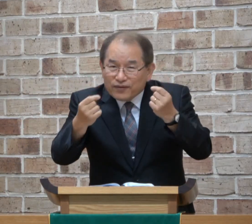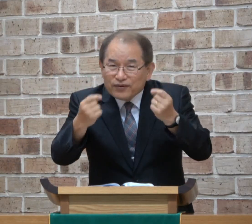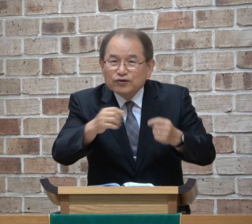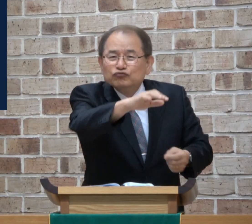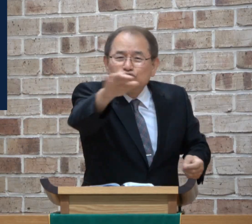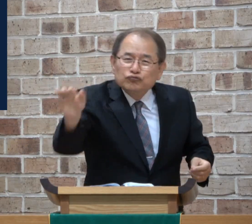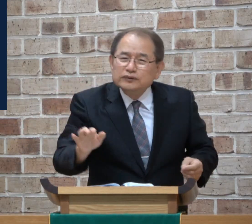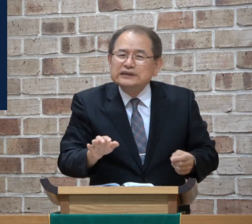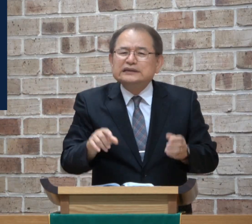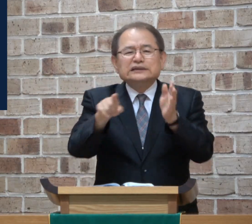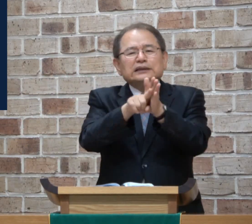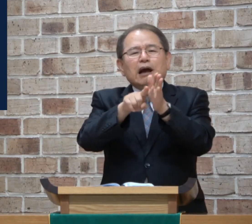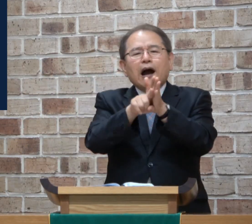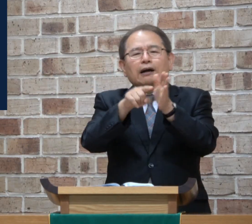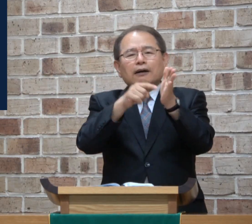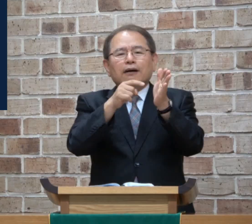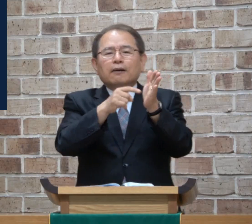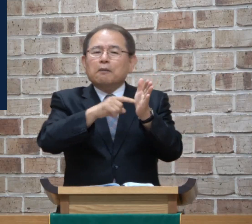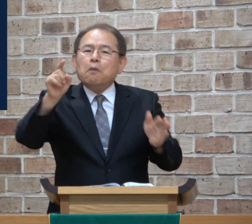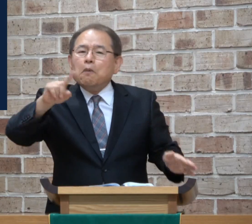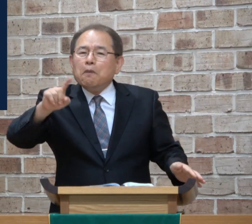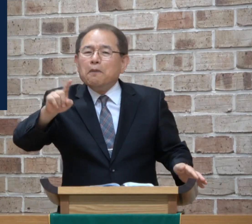이처럼 우리에게도 우리 신앙도 마찬가지입니다.